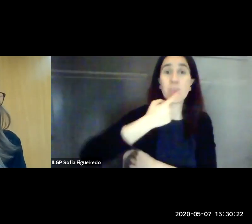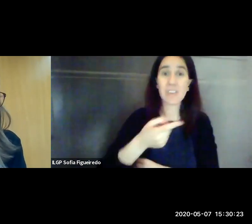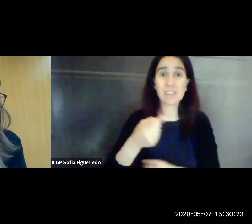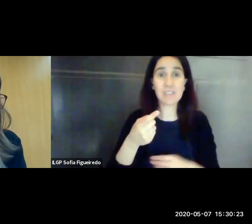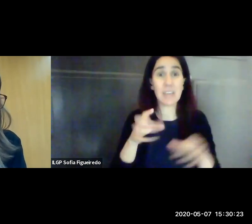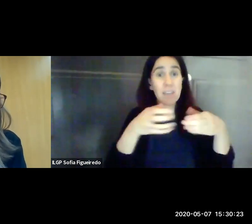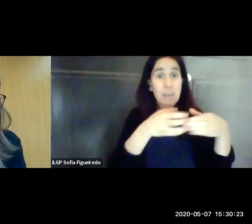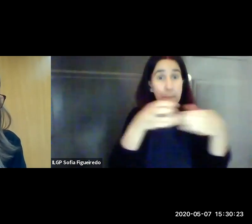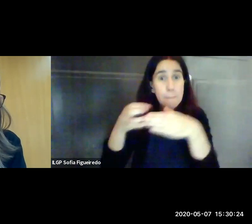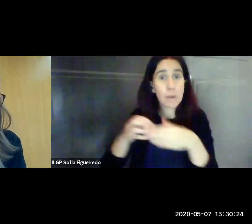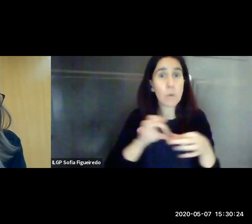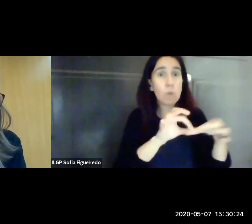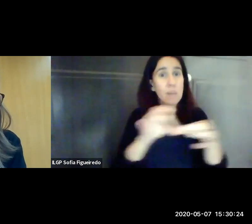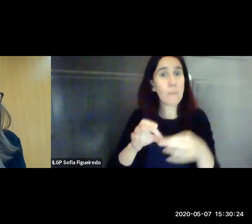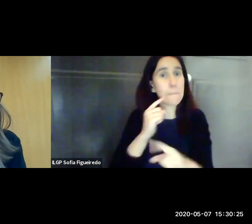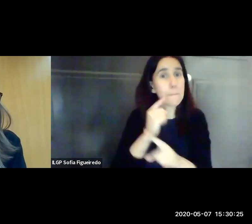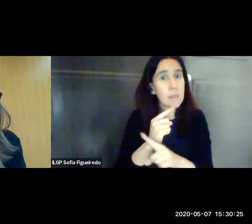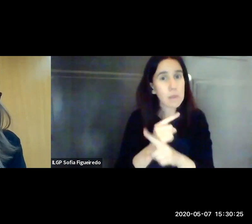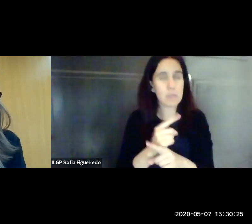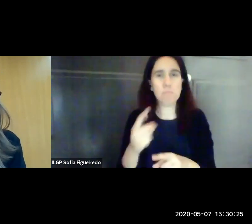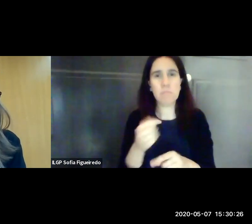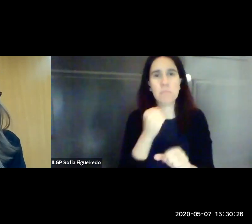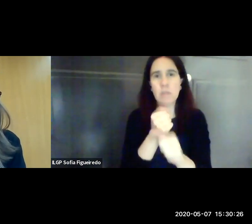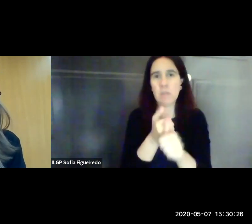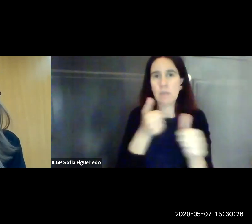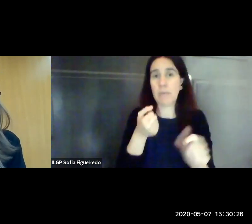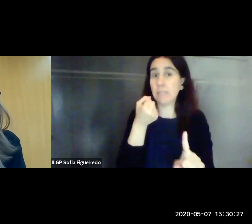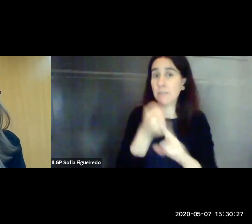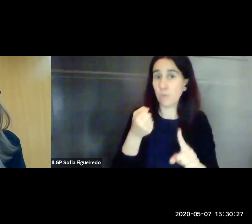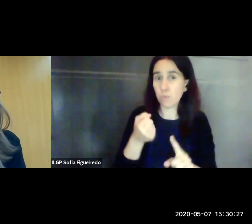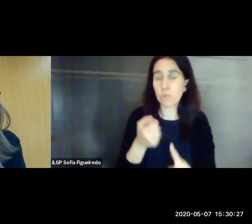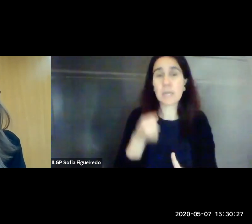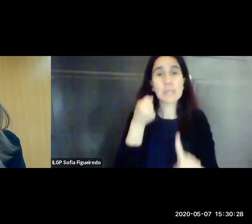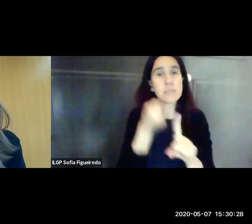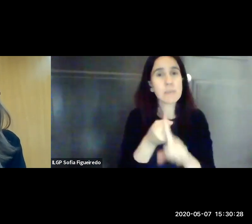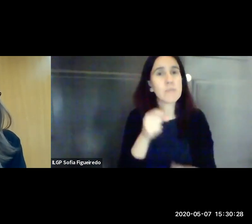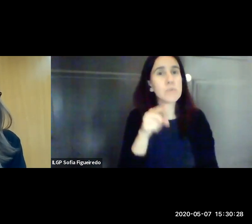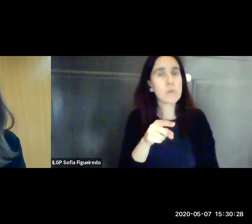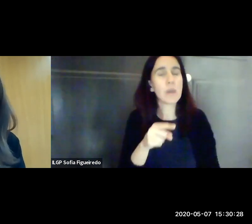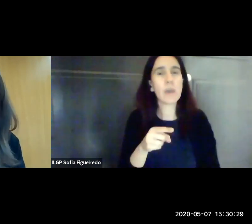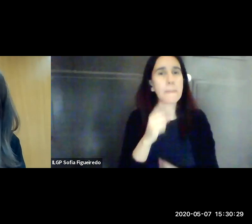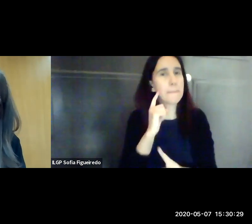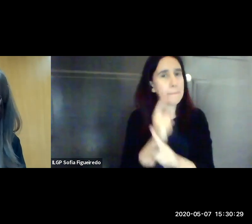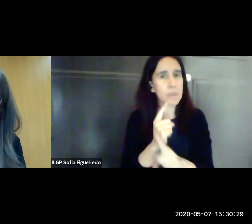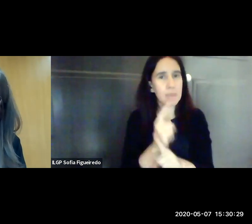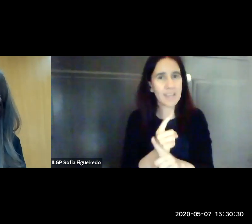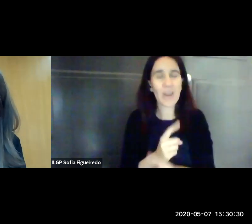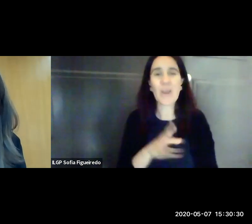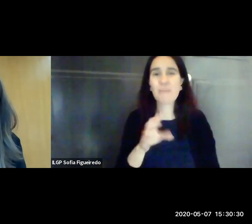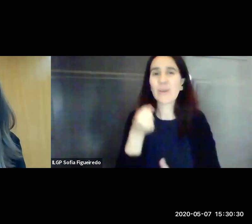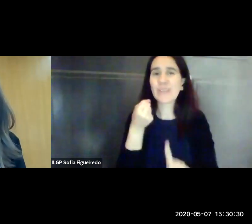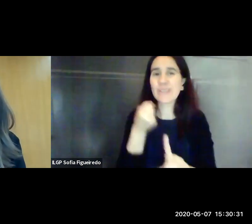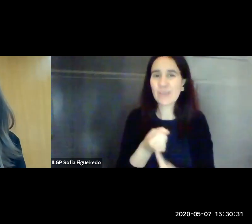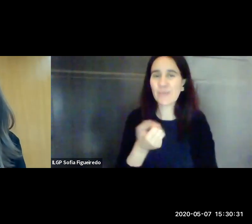das equipas em teletrabalho, é um desafio, mas este desafio é manter, não quer dizer que o desafio não seja